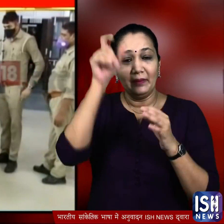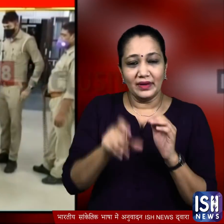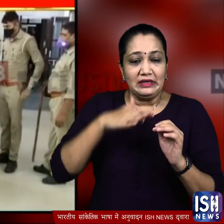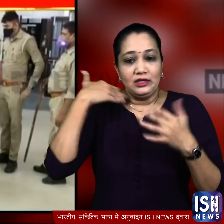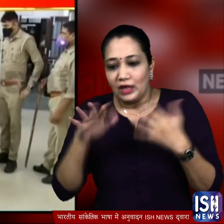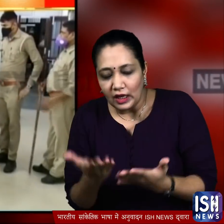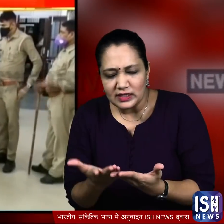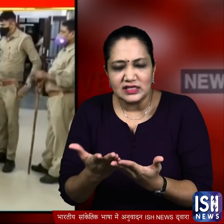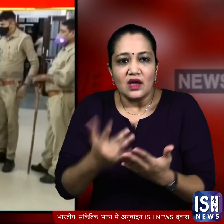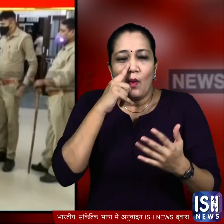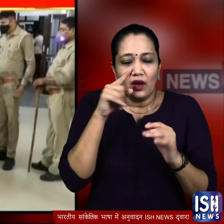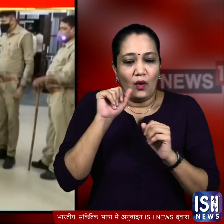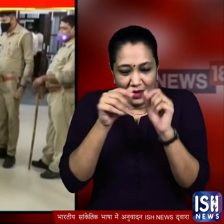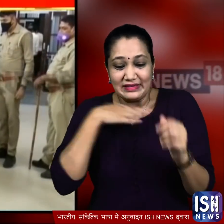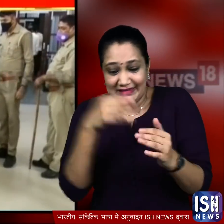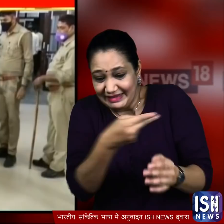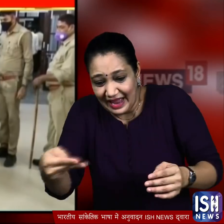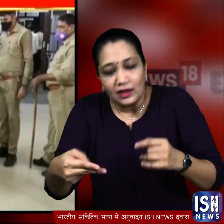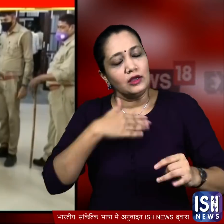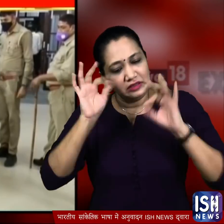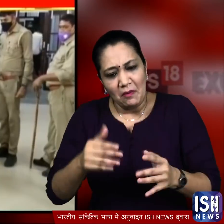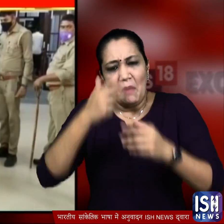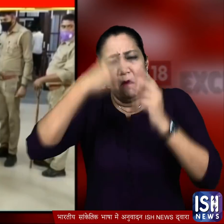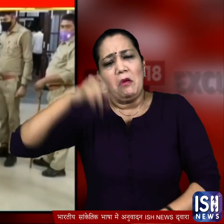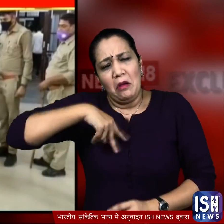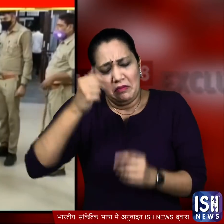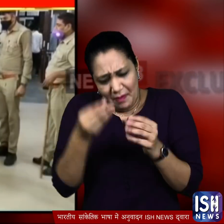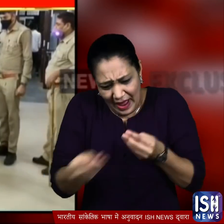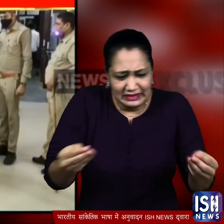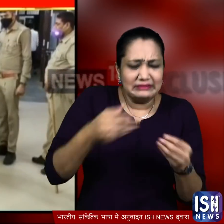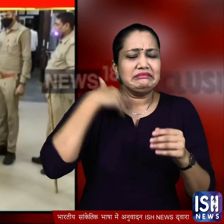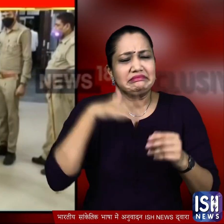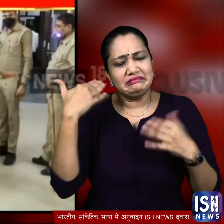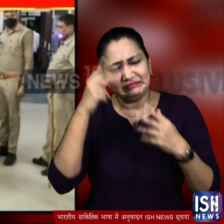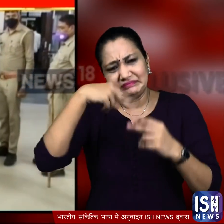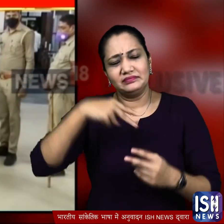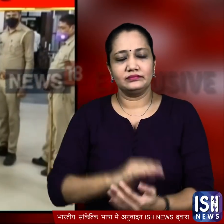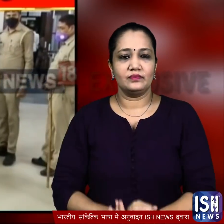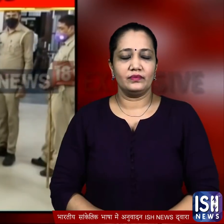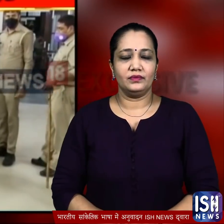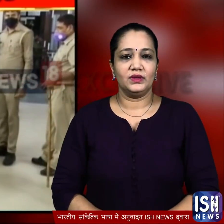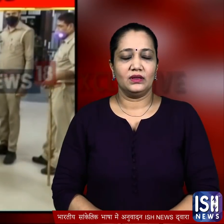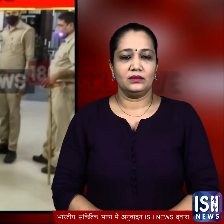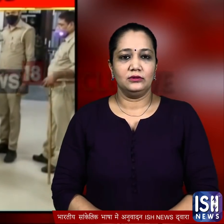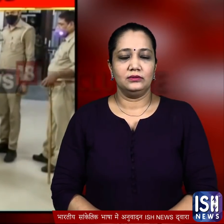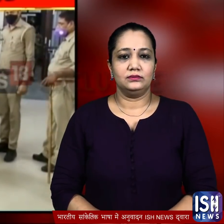परिवार के एक सदस्य को खोने के गम में एक महिला उसके शव के पास बैठकर ही बिलख बिलख कर रोने लगी।